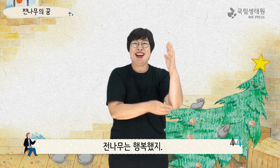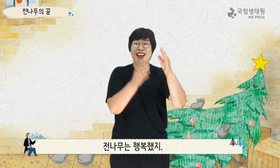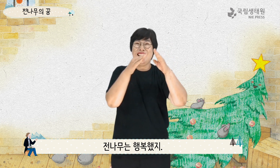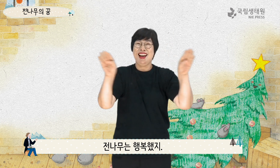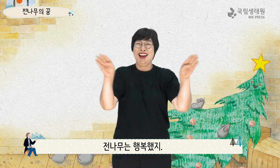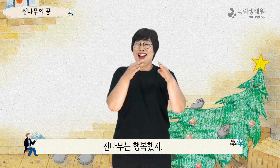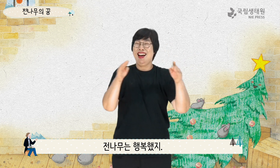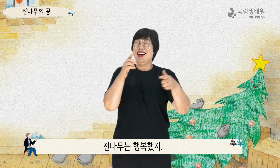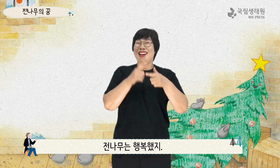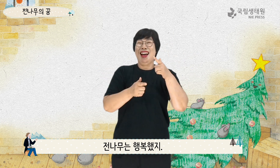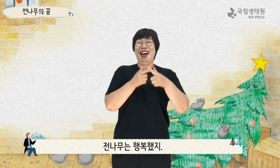전나무는 행복했지.